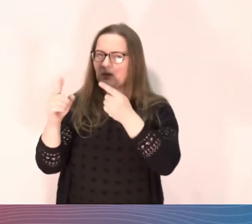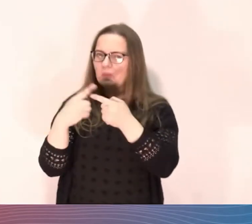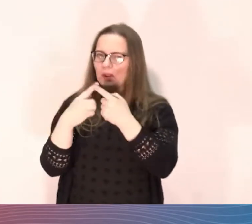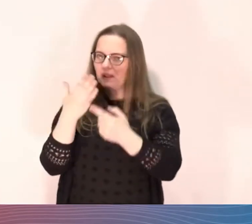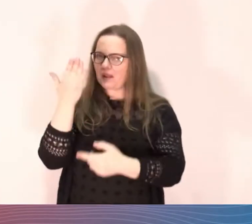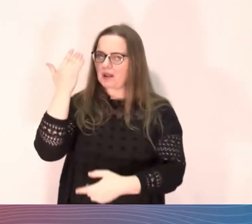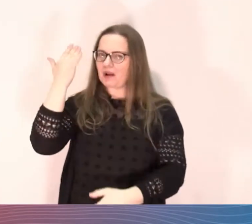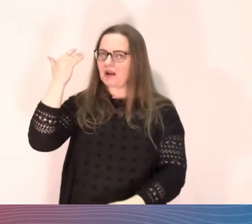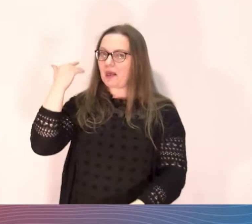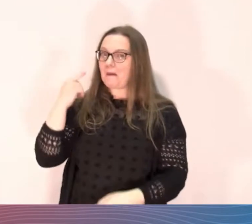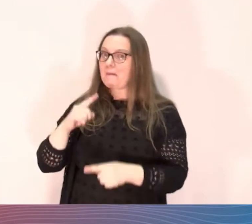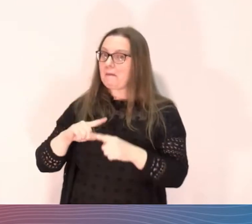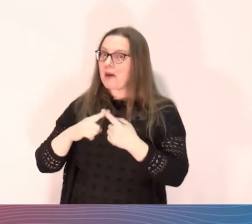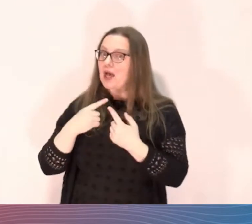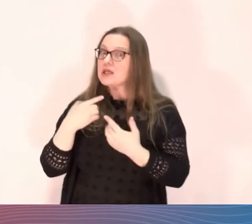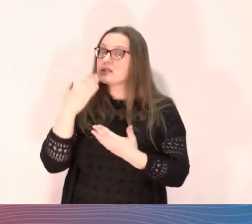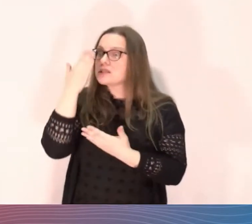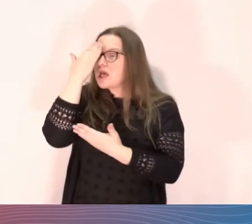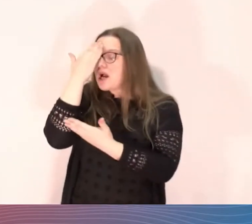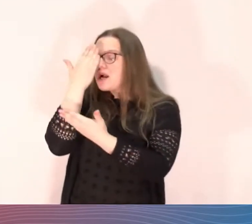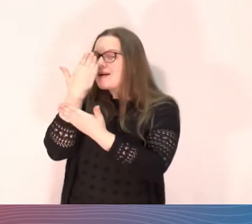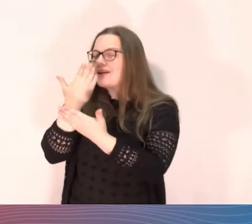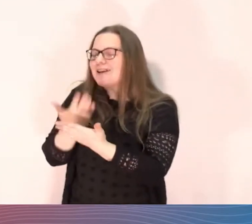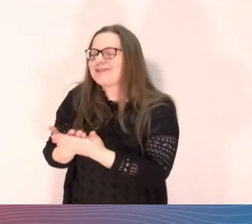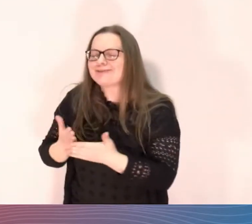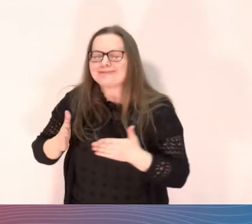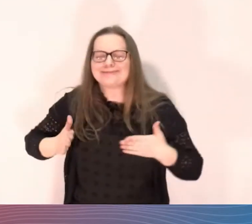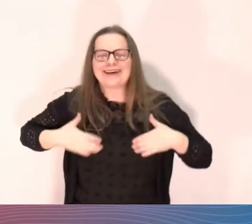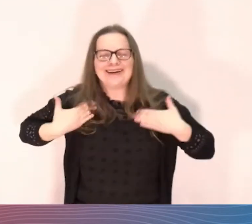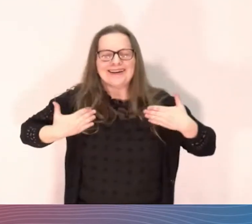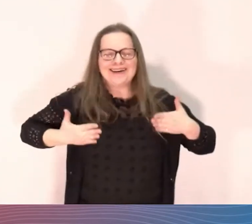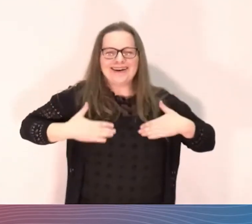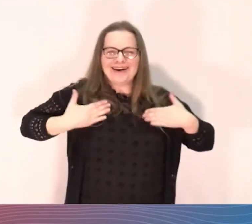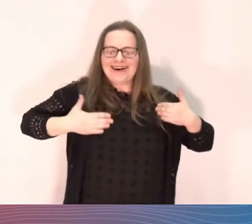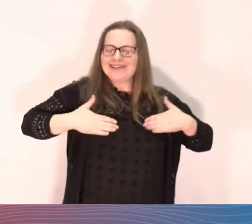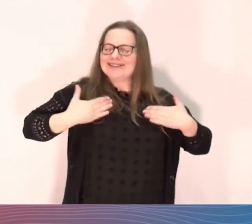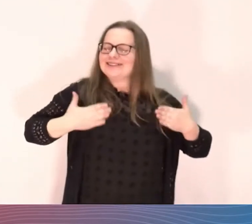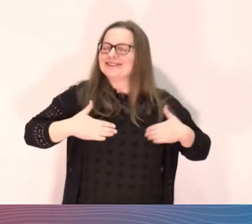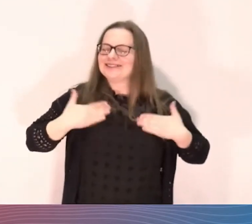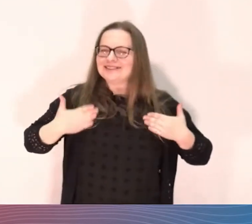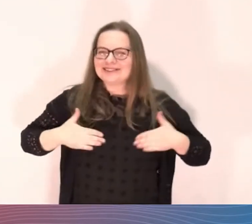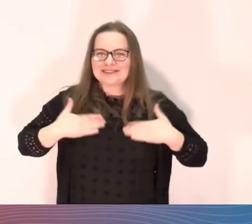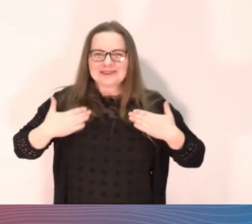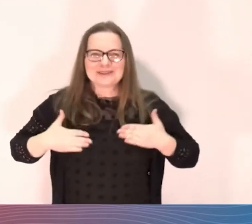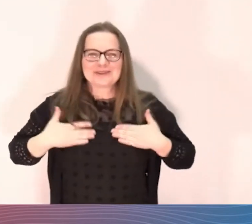mas crendo, exultais, com alegria